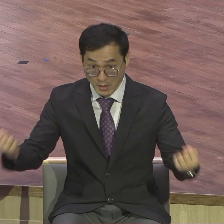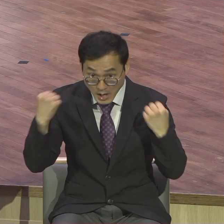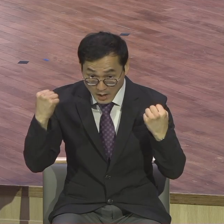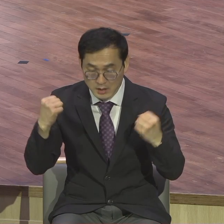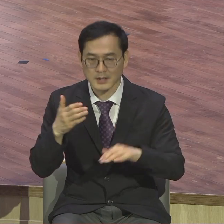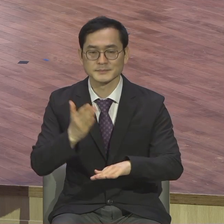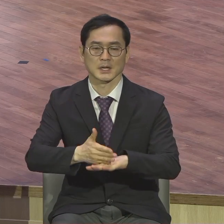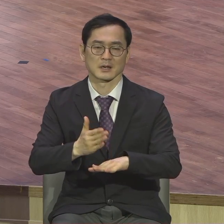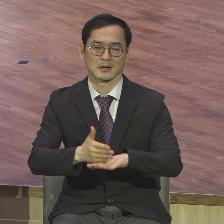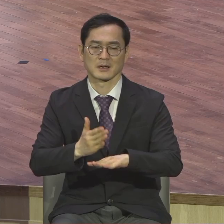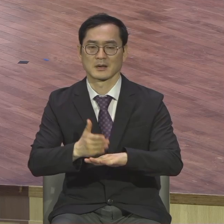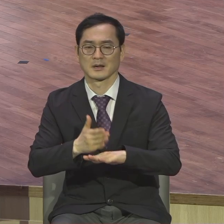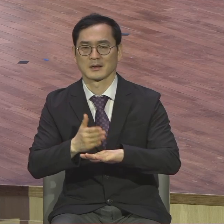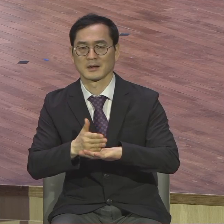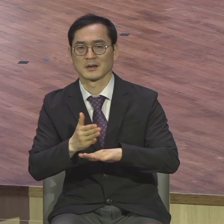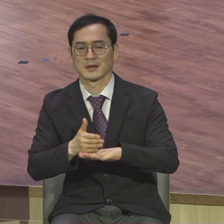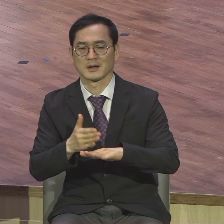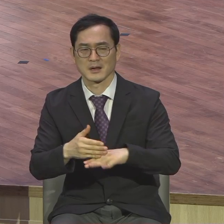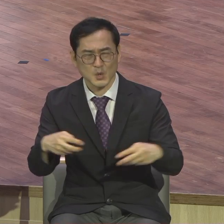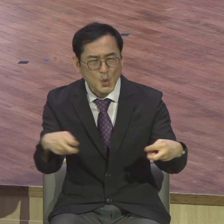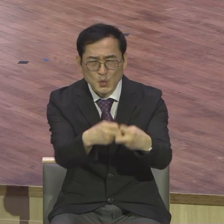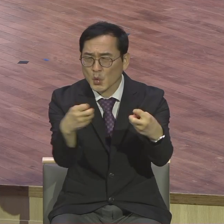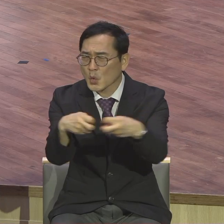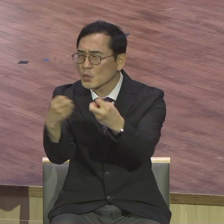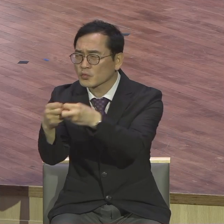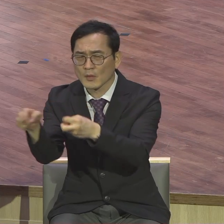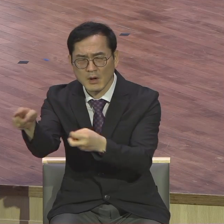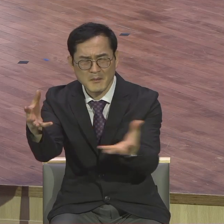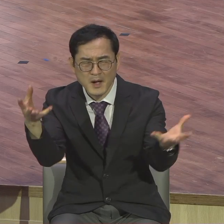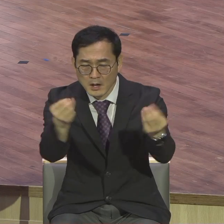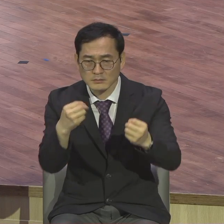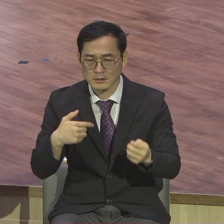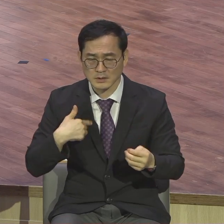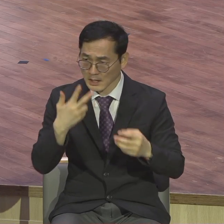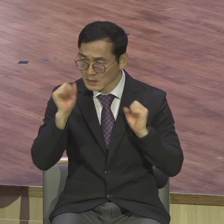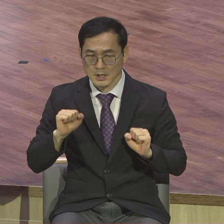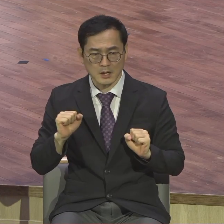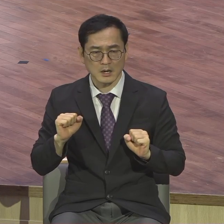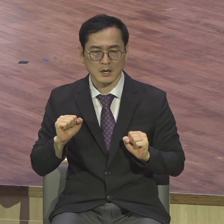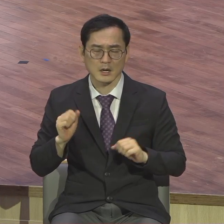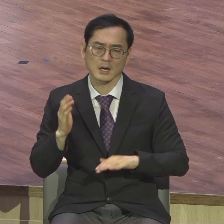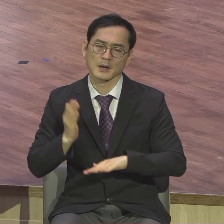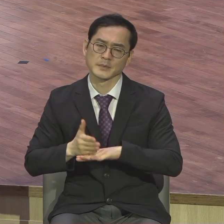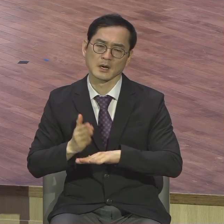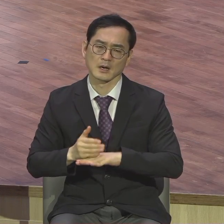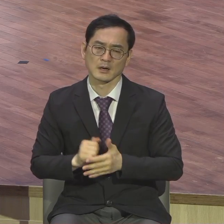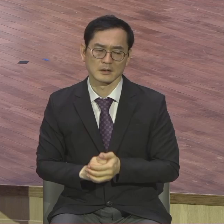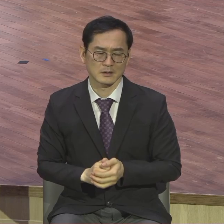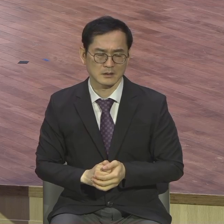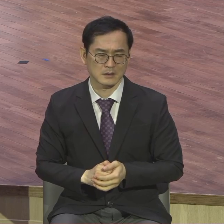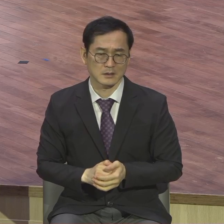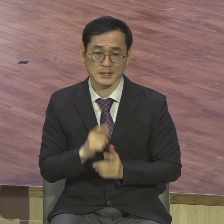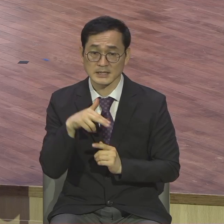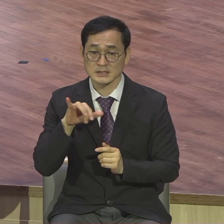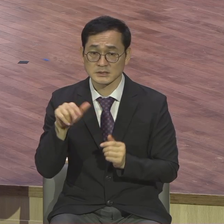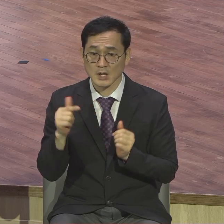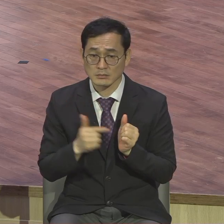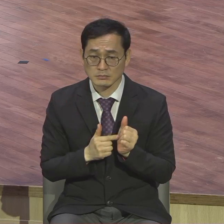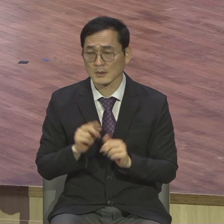수많은 교통사고사에서 지켜주신 거 그 이지슨 교수도 가만히 서 있는데 오빠가 운전하고 옆에